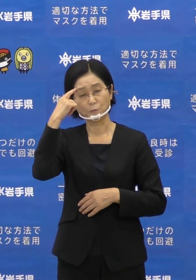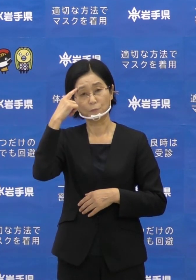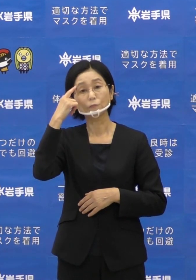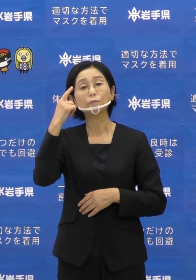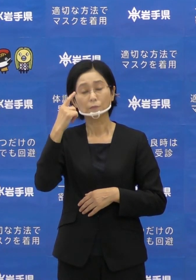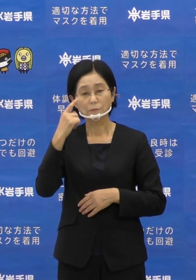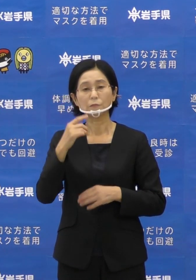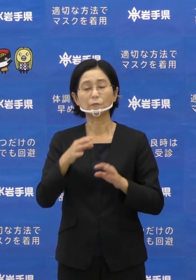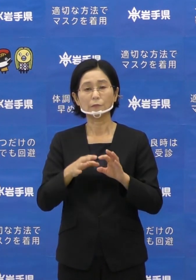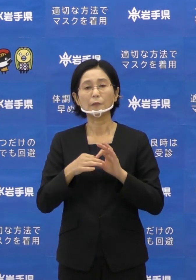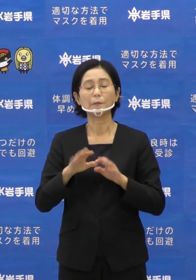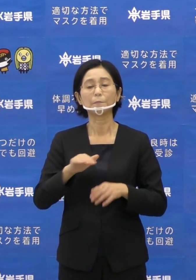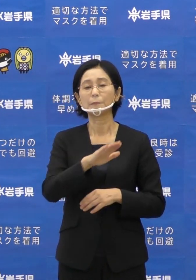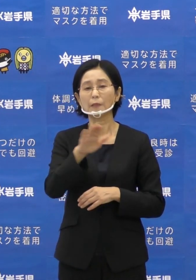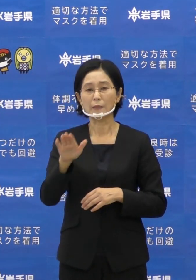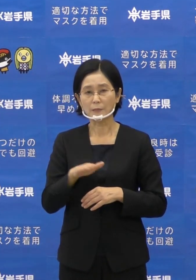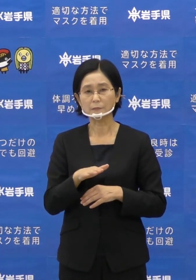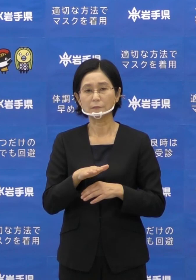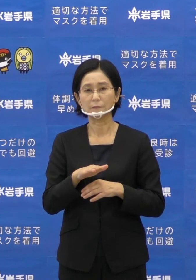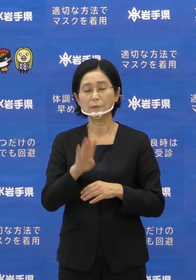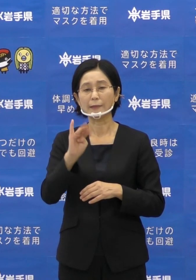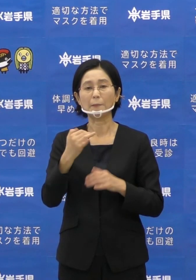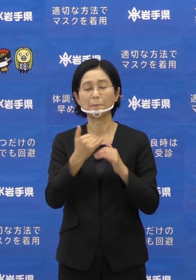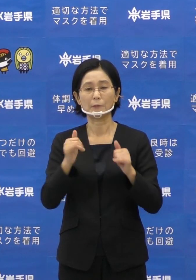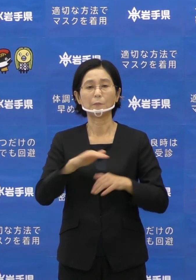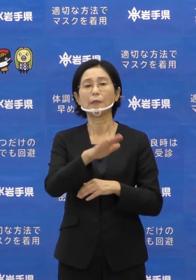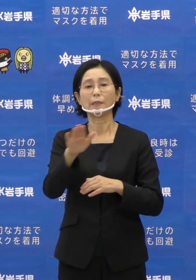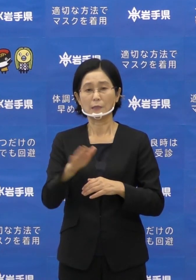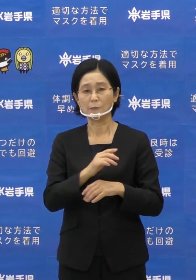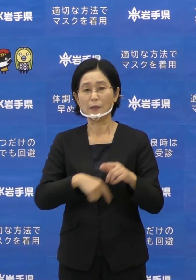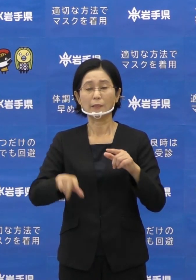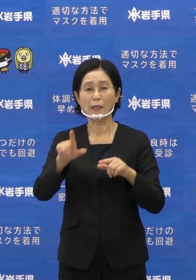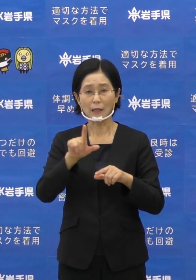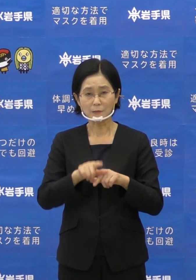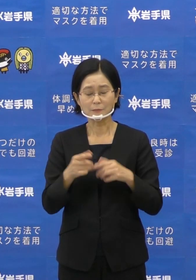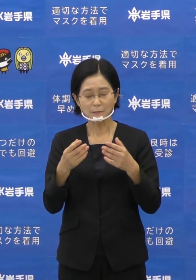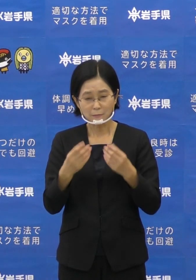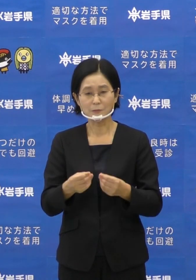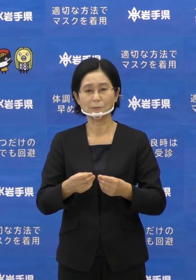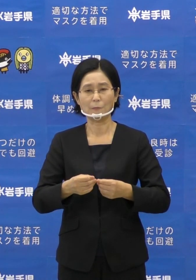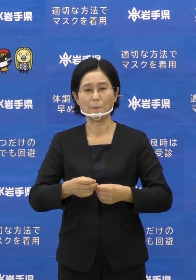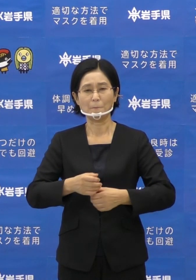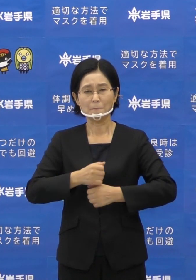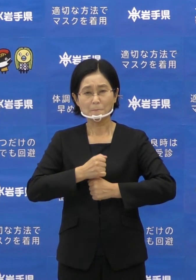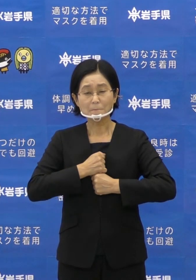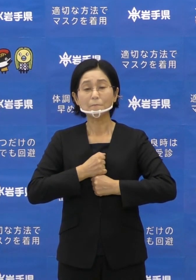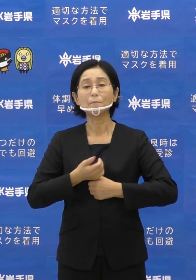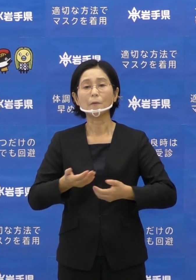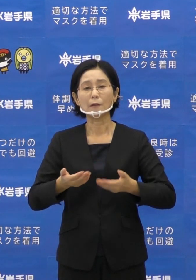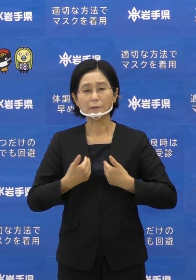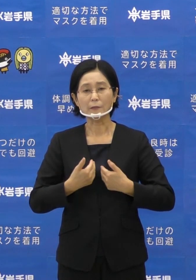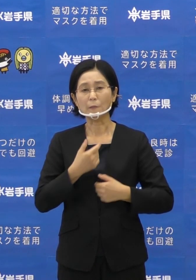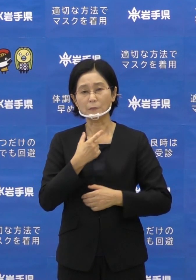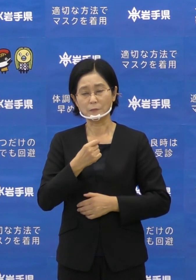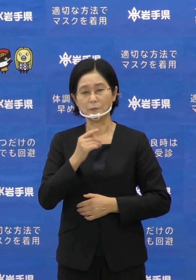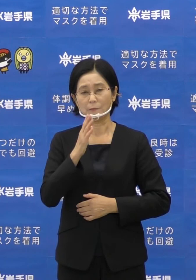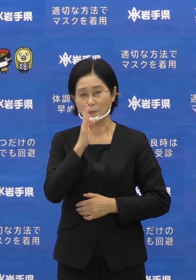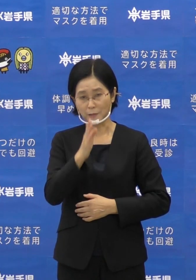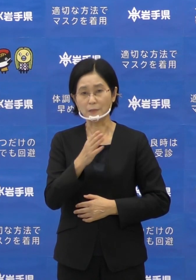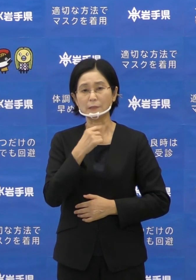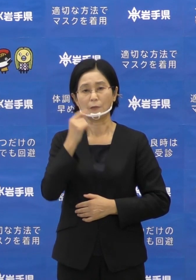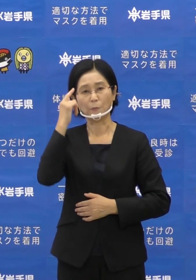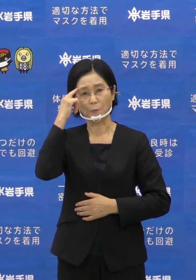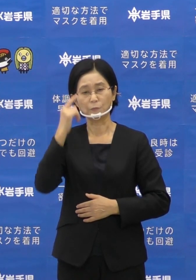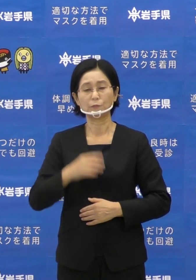の岩手緊急事態宣言の内容をさらに徹底いただくことをお願いしたいと思います。